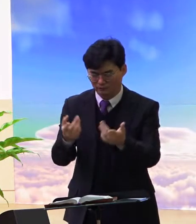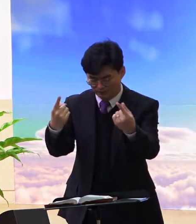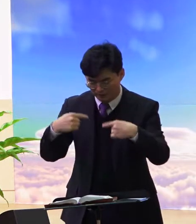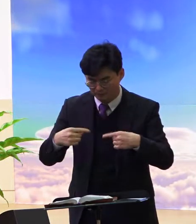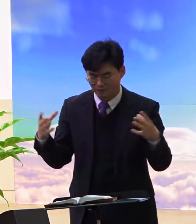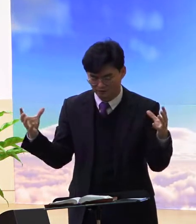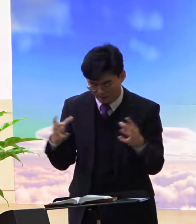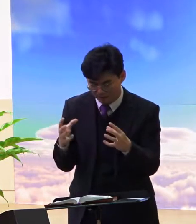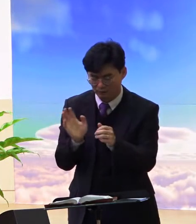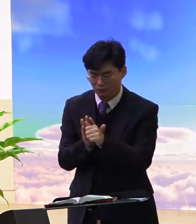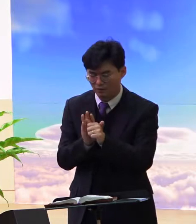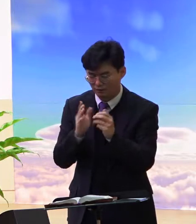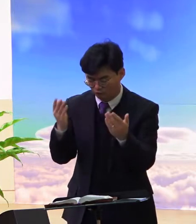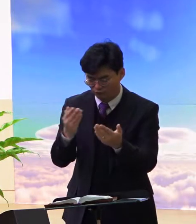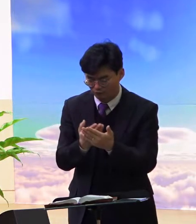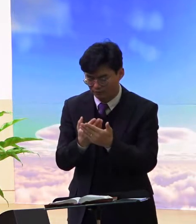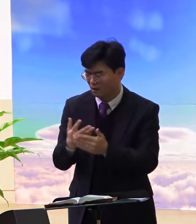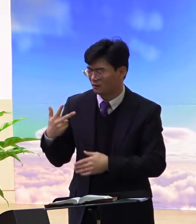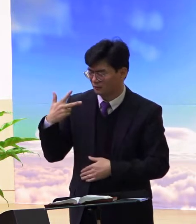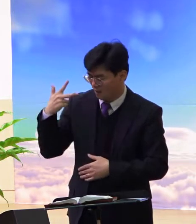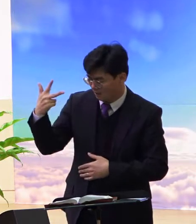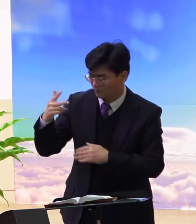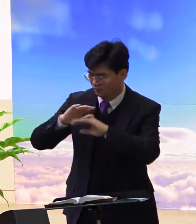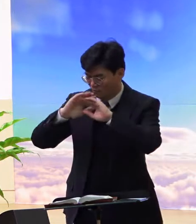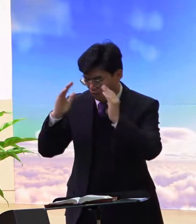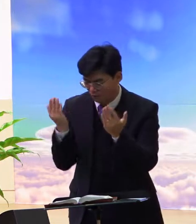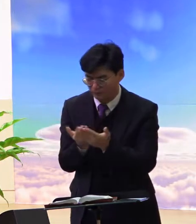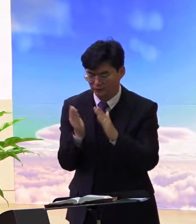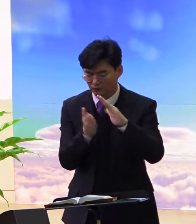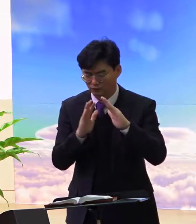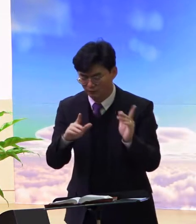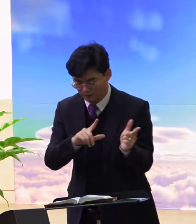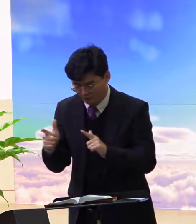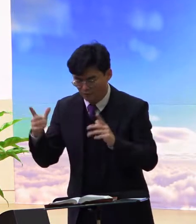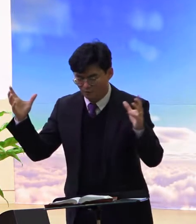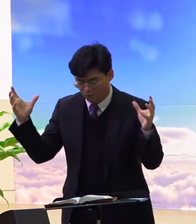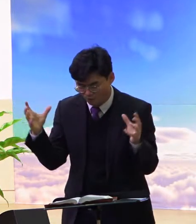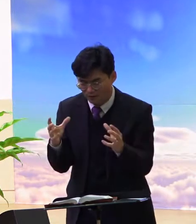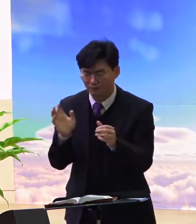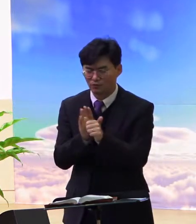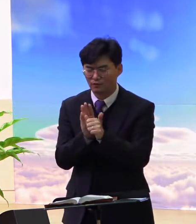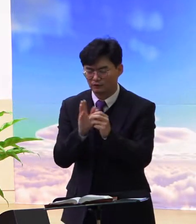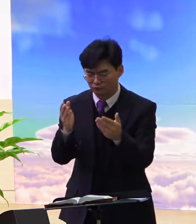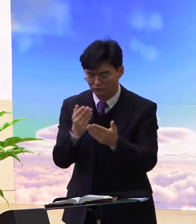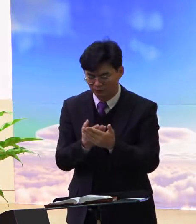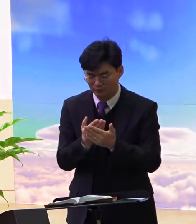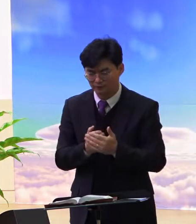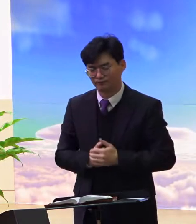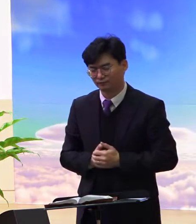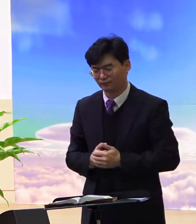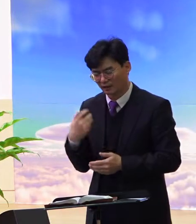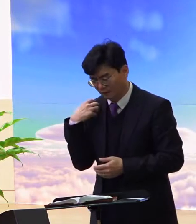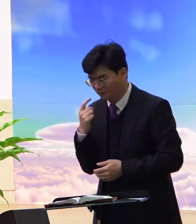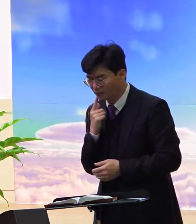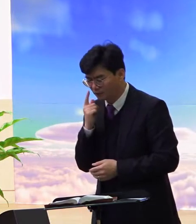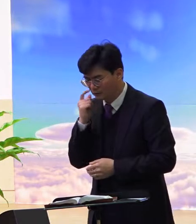세우신 목사님 통해 전해지는 주님의 말씀이 들리게 하시고 말씀을 들음으로 축복받게